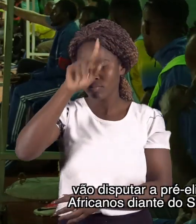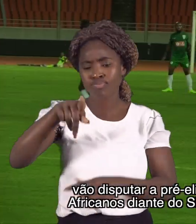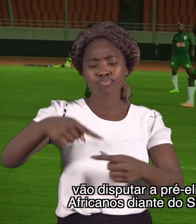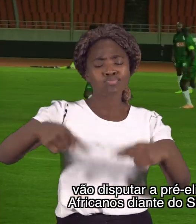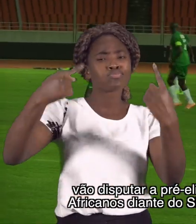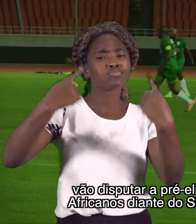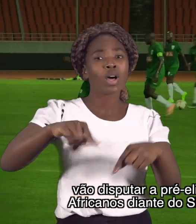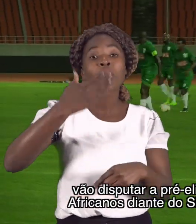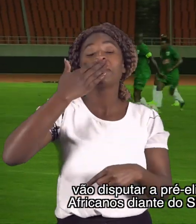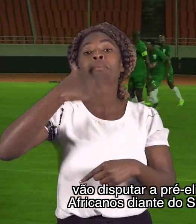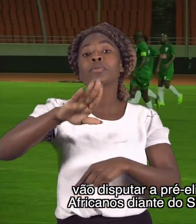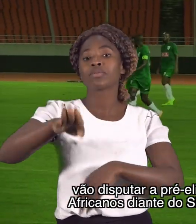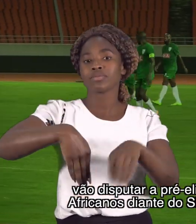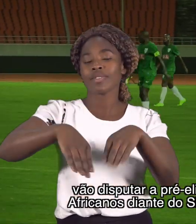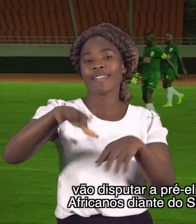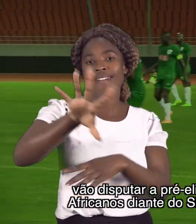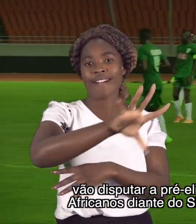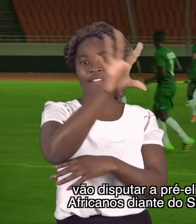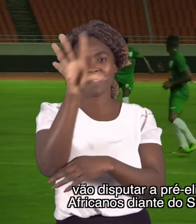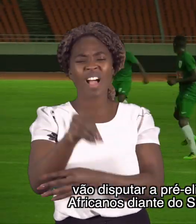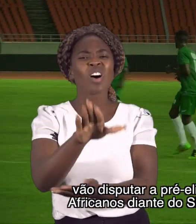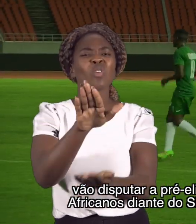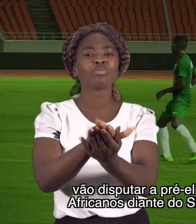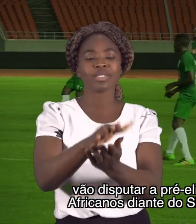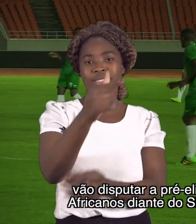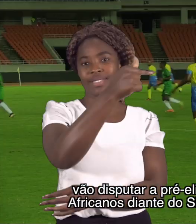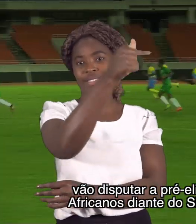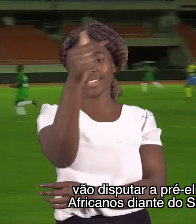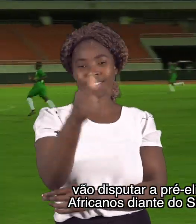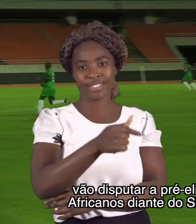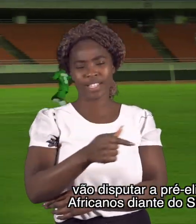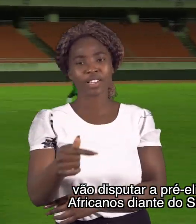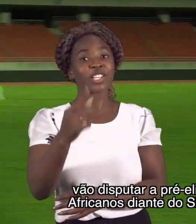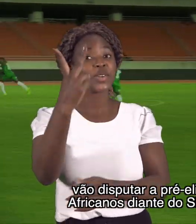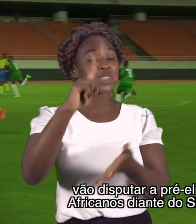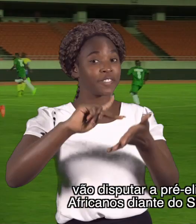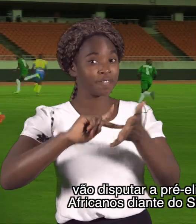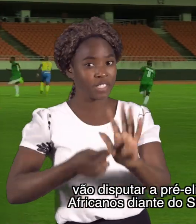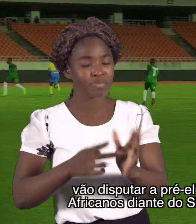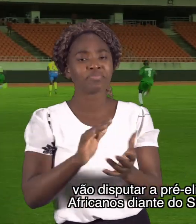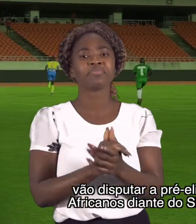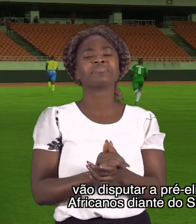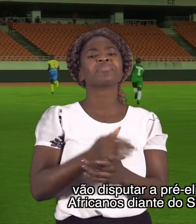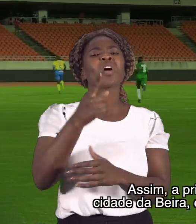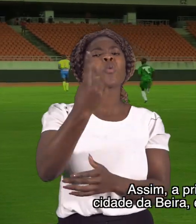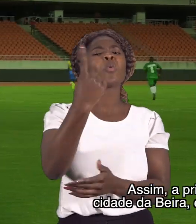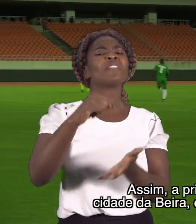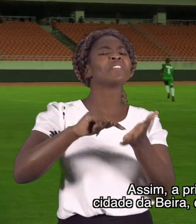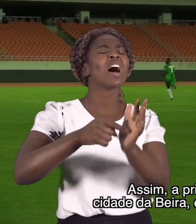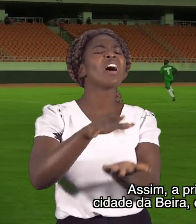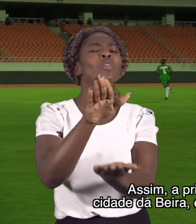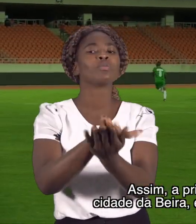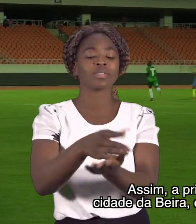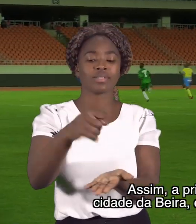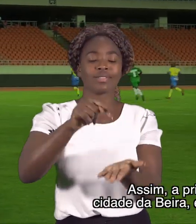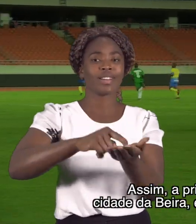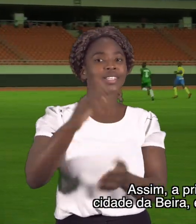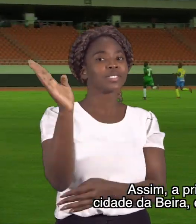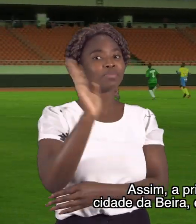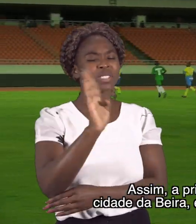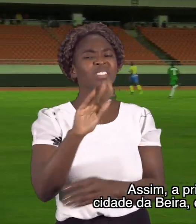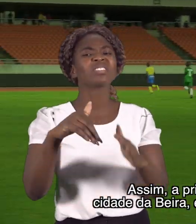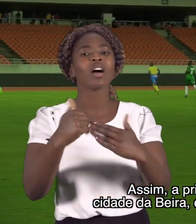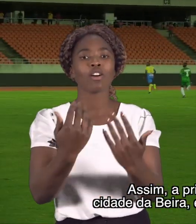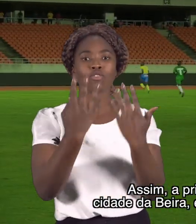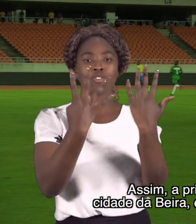preliminatória da Liga dos Campeões Africanos diante do Simba da Tanzânia em duas mãos. Assim, a primeira mão